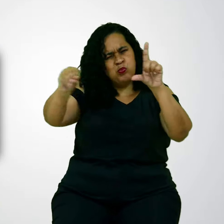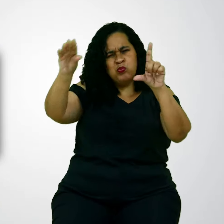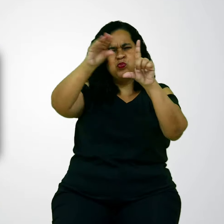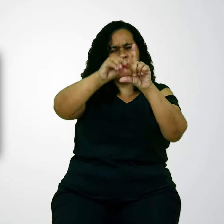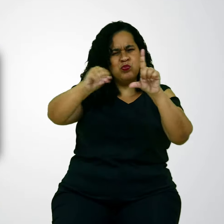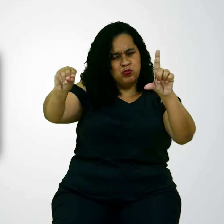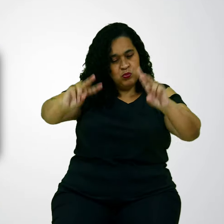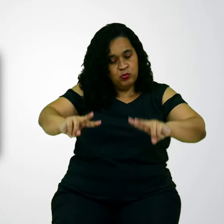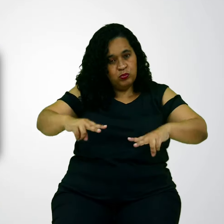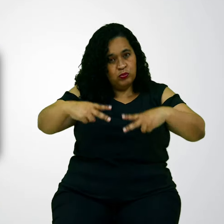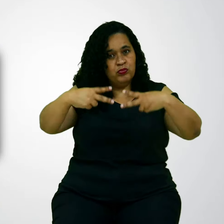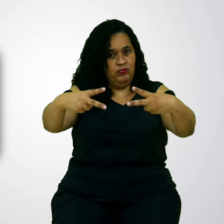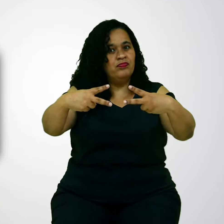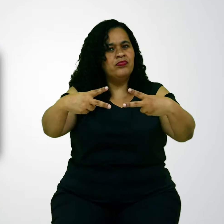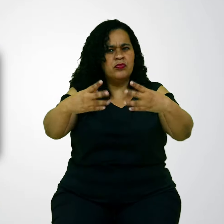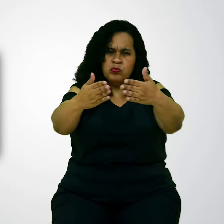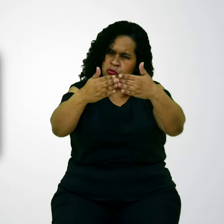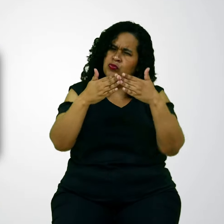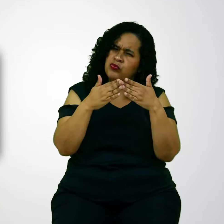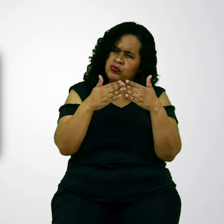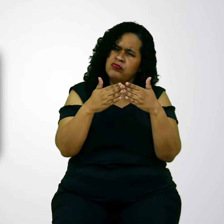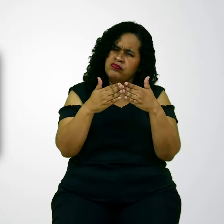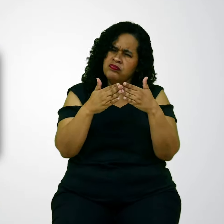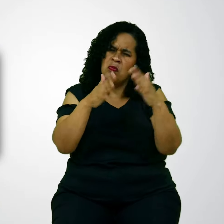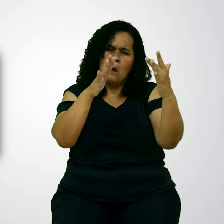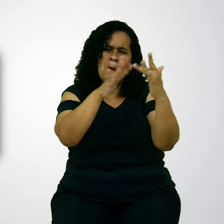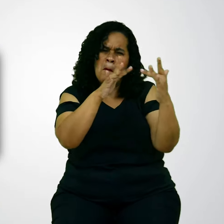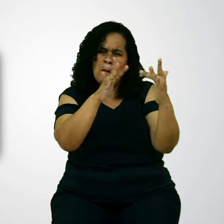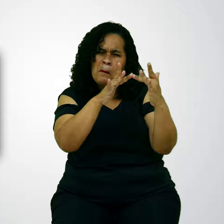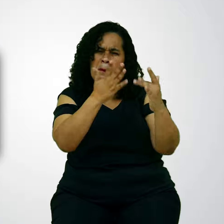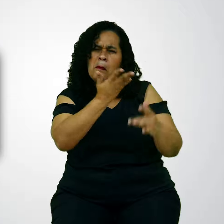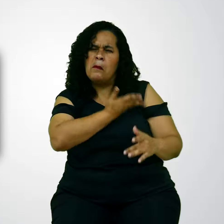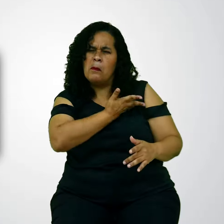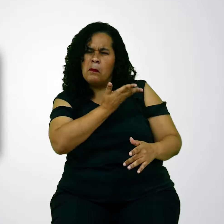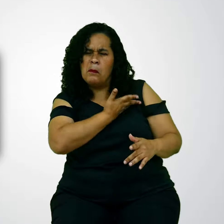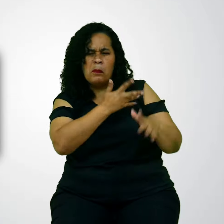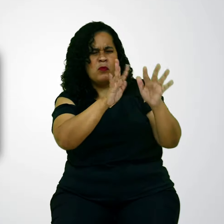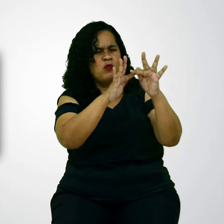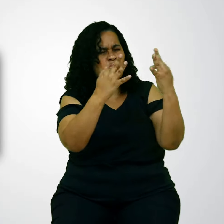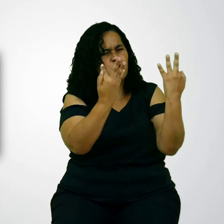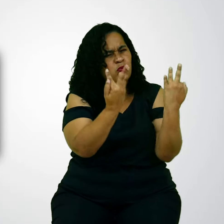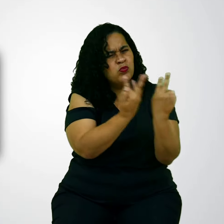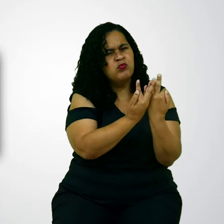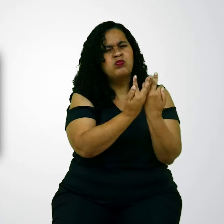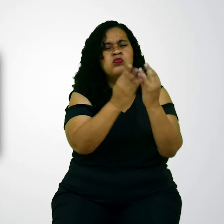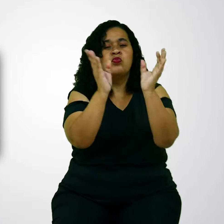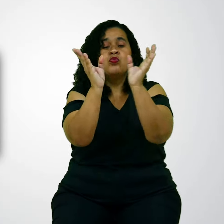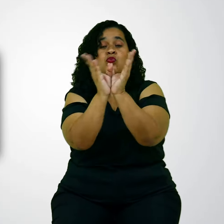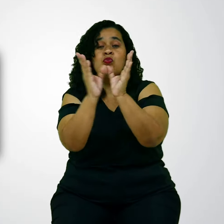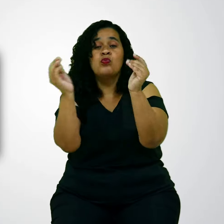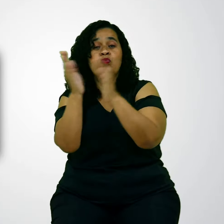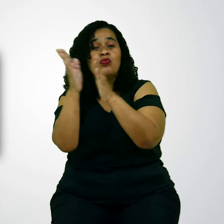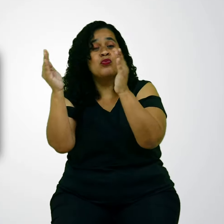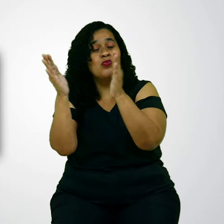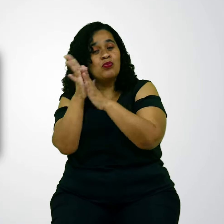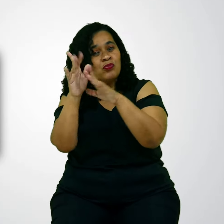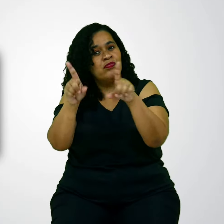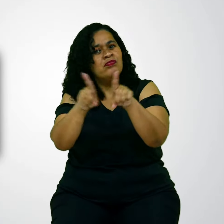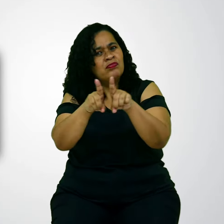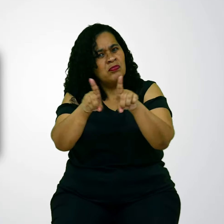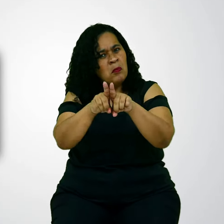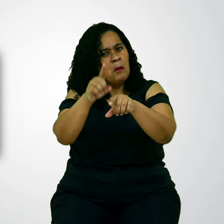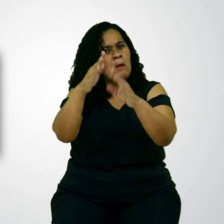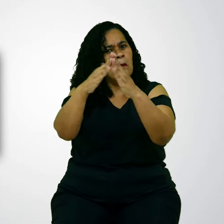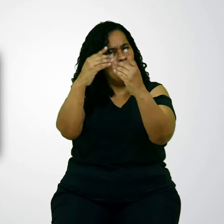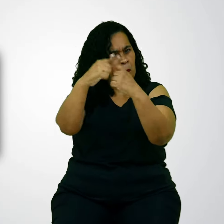programa. Compartilha aí com os irmãos da sua igreja, os irmãos do grupo de louvor aí da sua IAP. Compartilha também com seus familiares para que